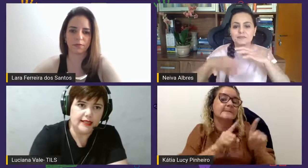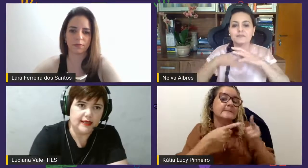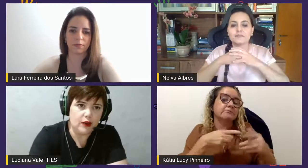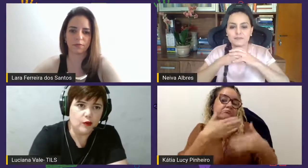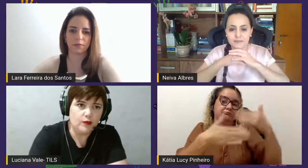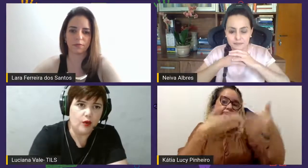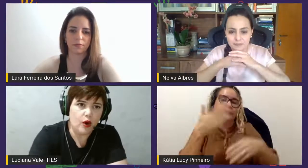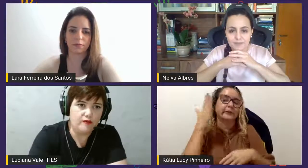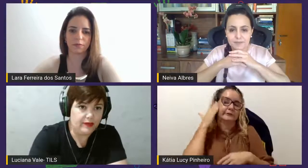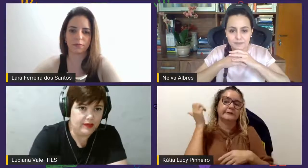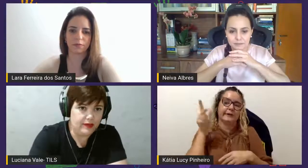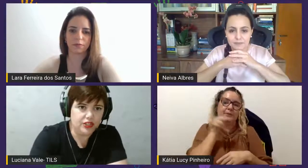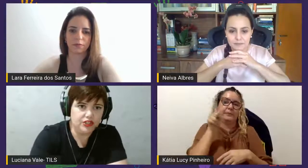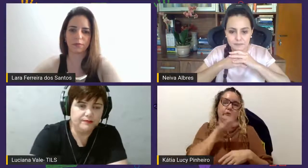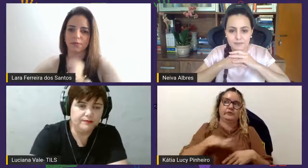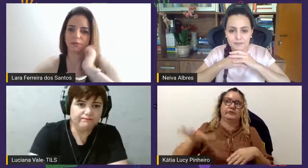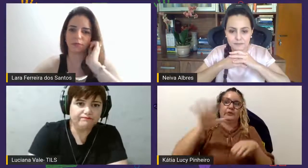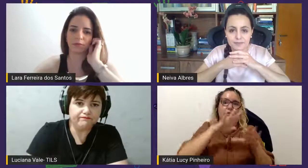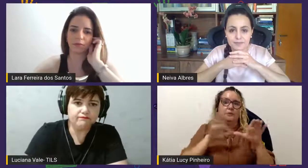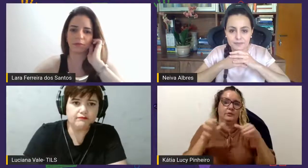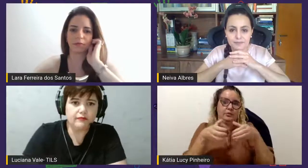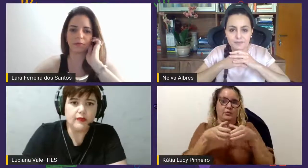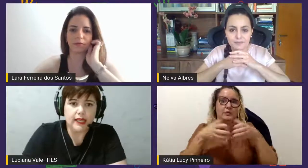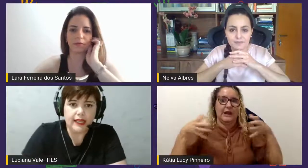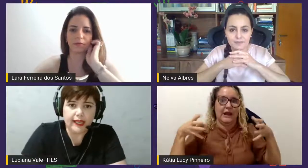nessa questão, obviamente.